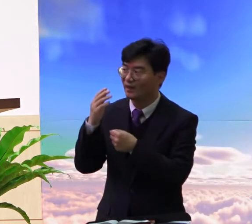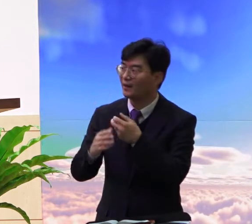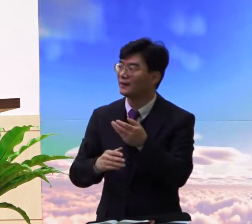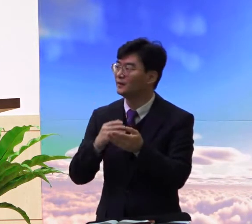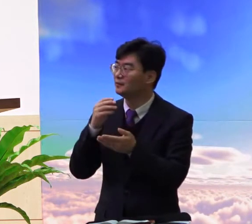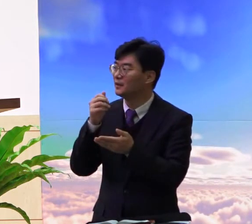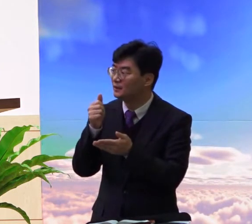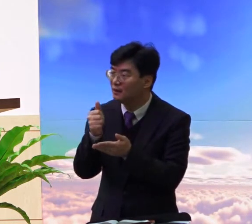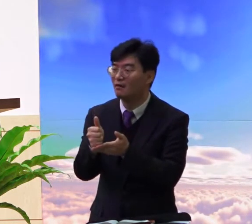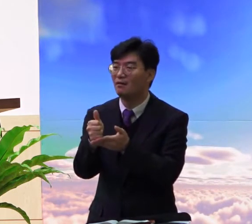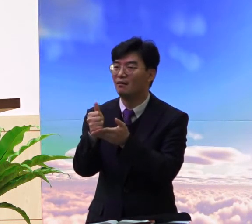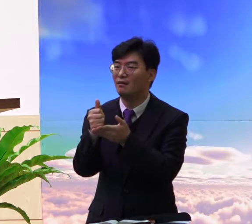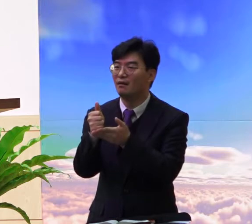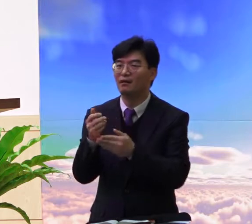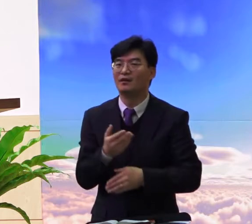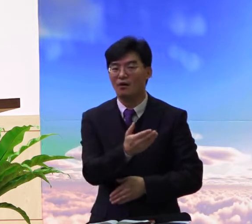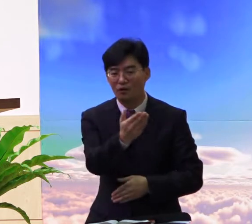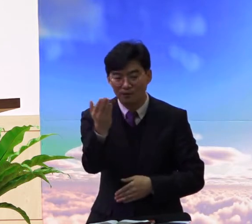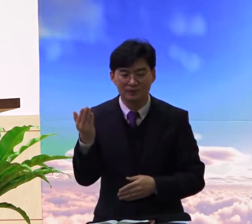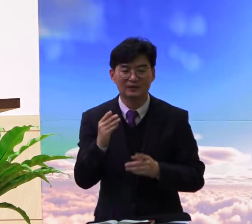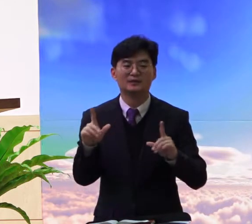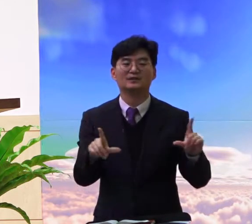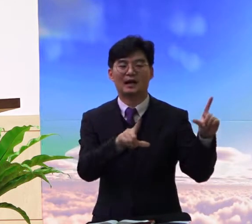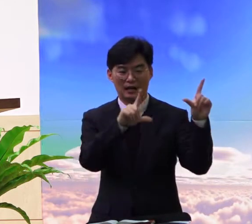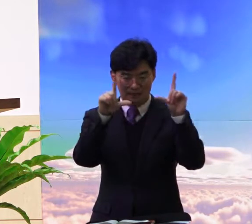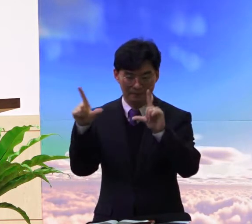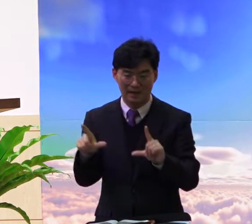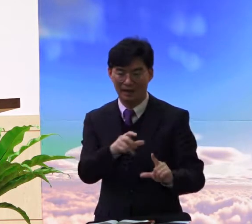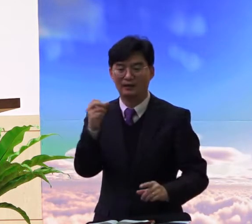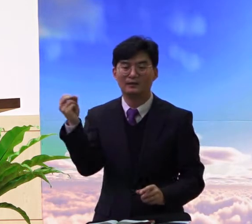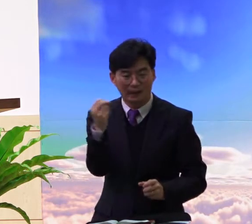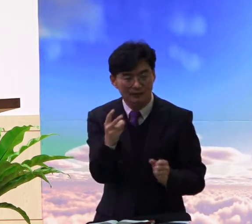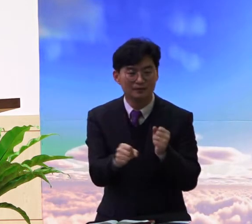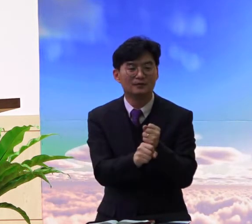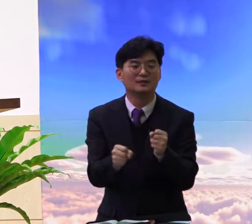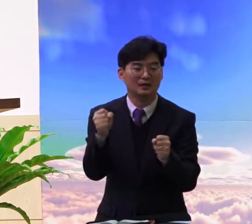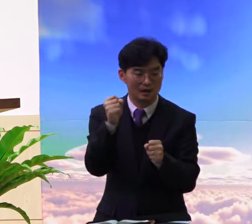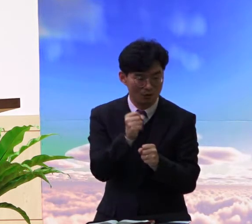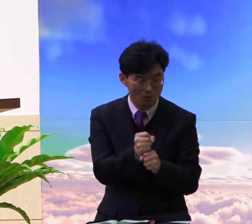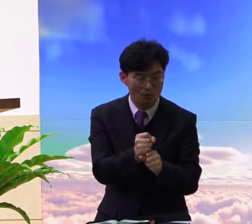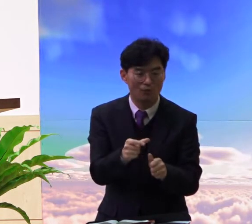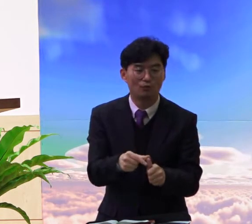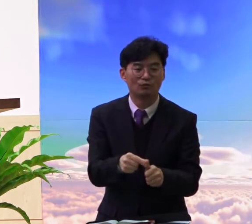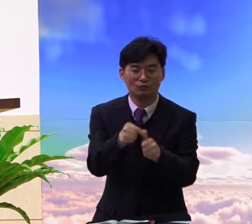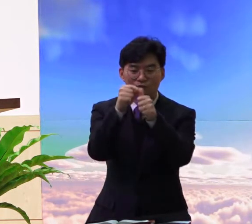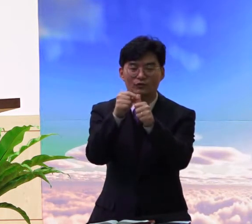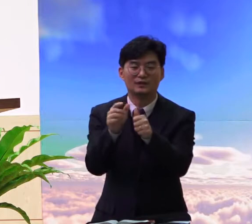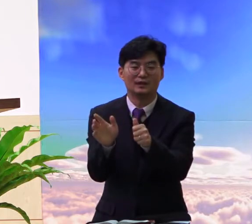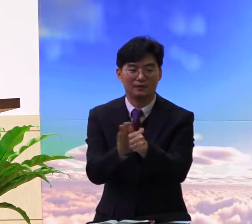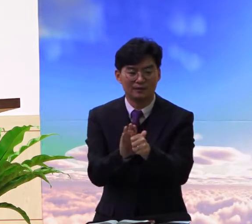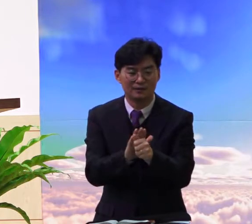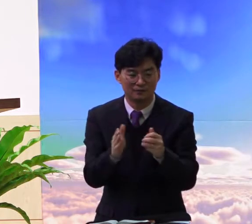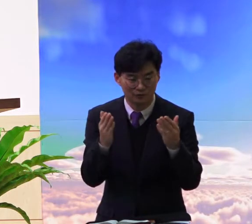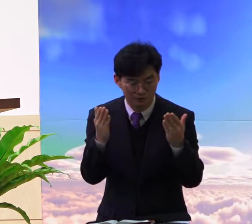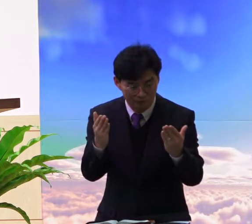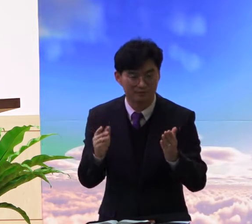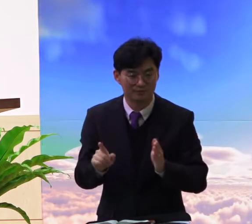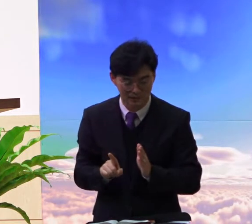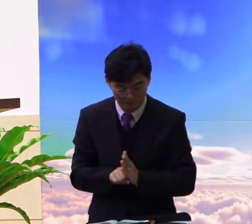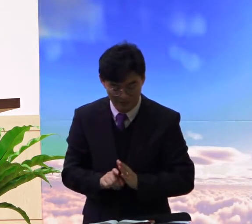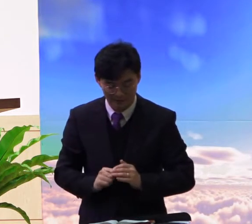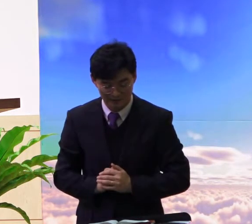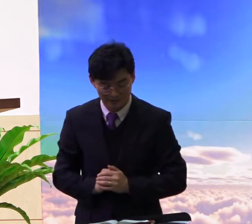하나님께서 반드시 여러분의 삶에 회복과 구원의 은혜를 베풀어 주실 것입니다. 그리고 여러분을